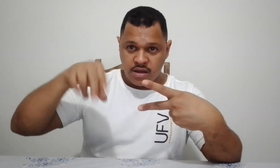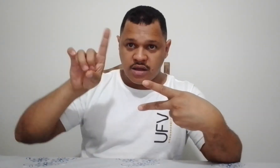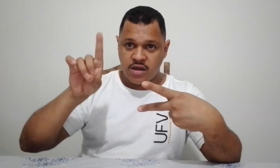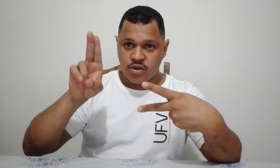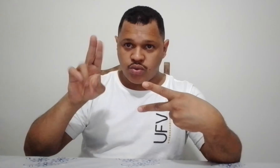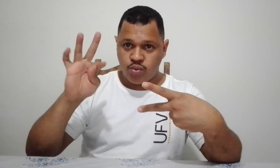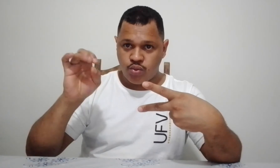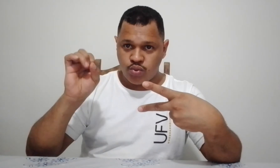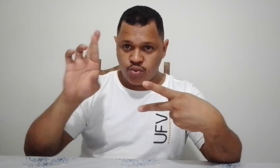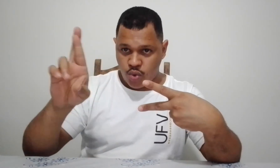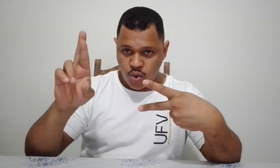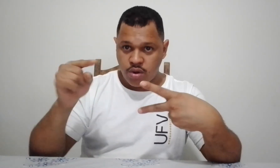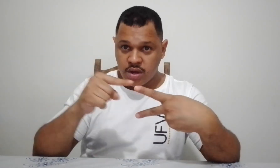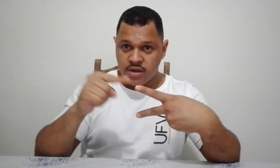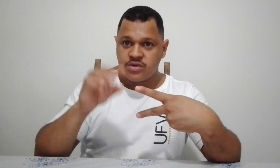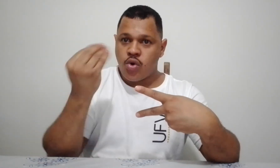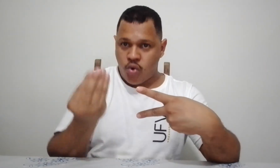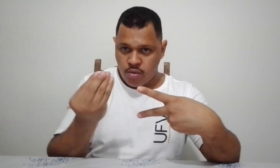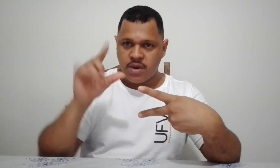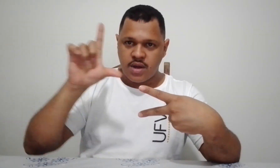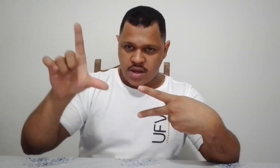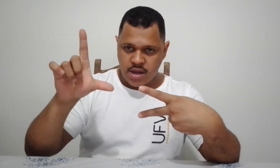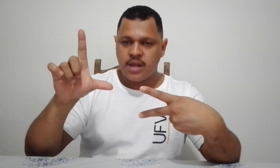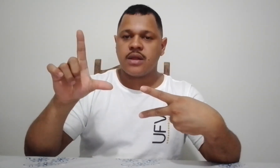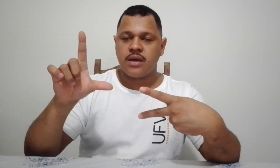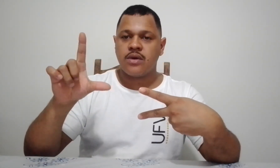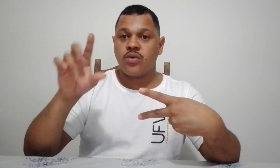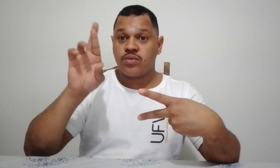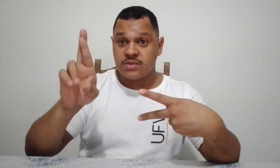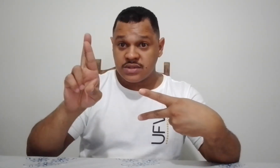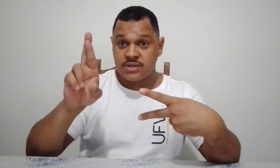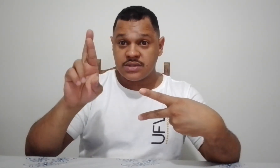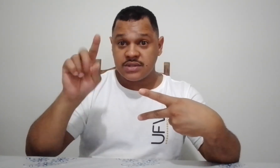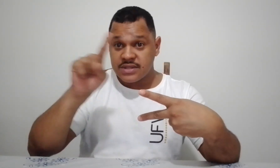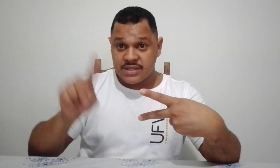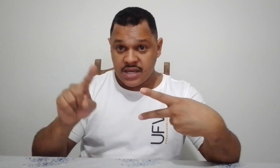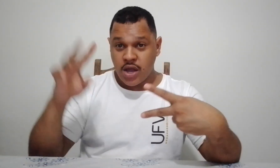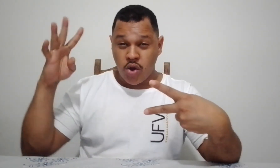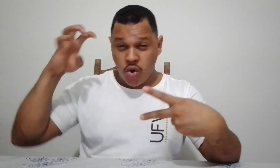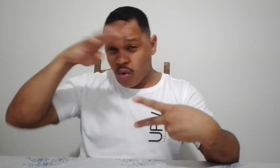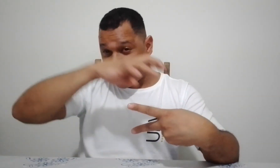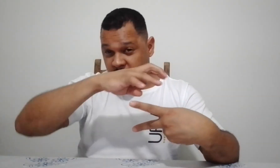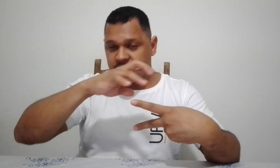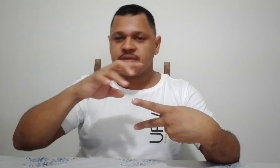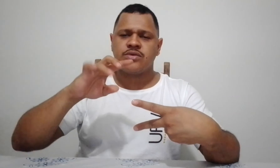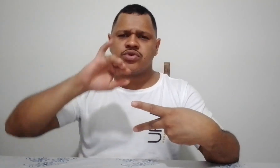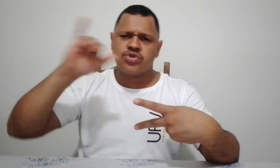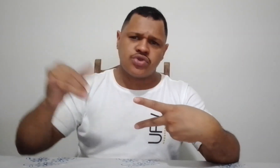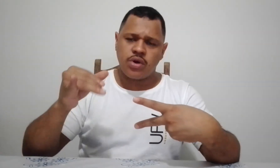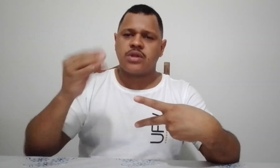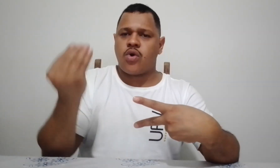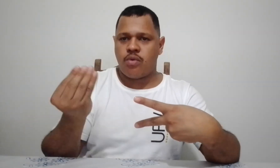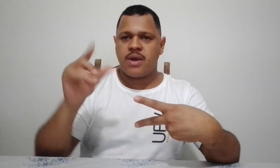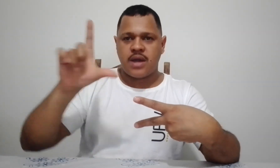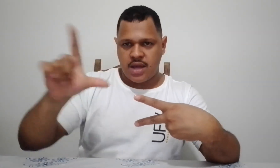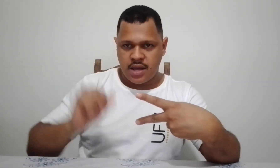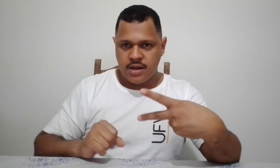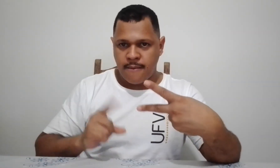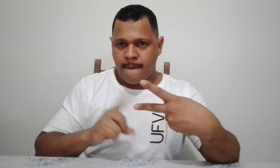ômega L. Logo, o Z complexo seria R mais J ômega L. O capacitor,